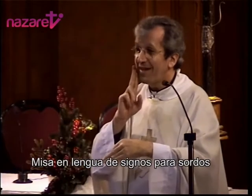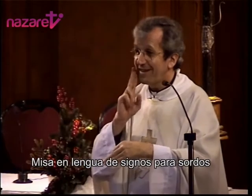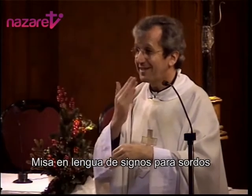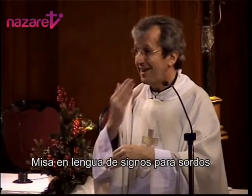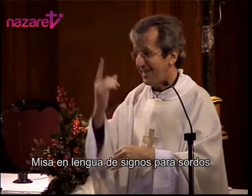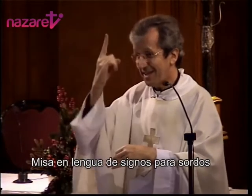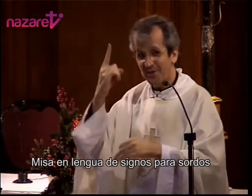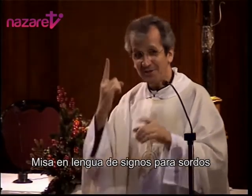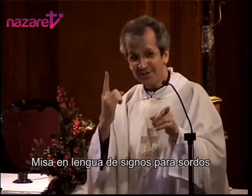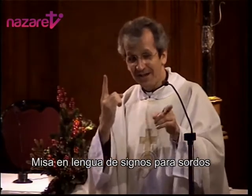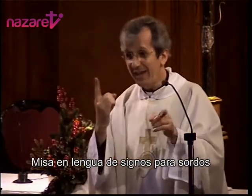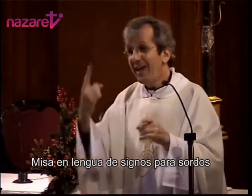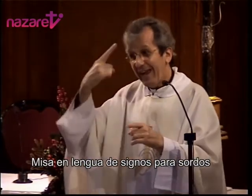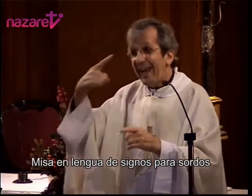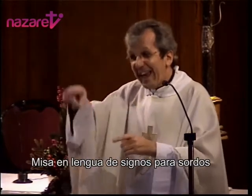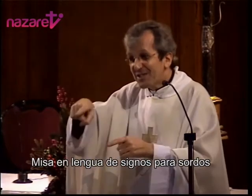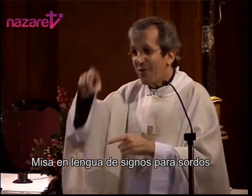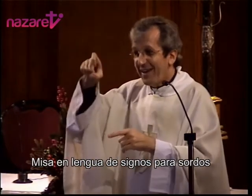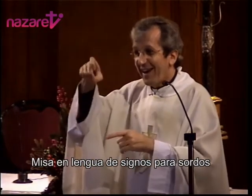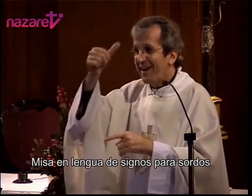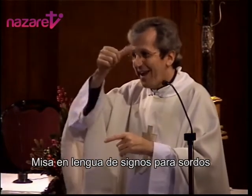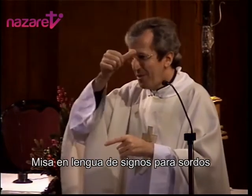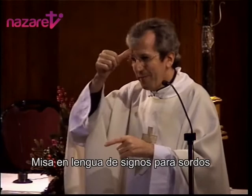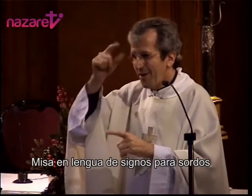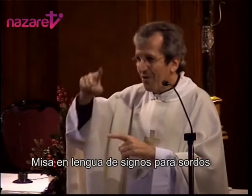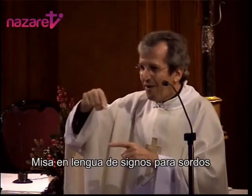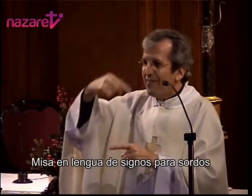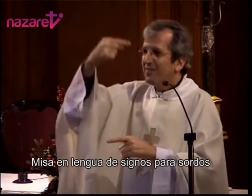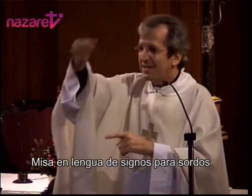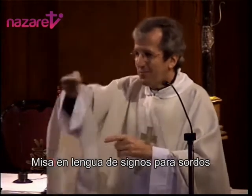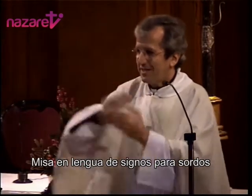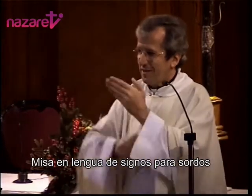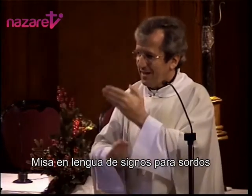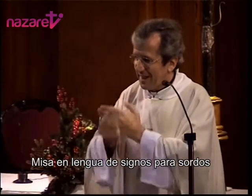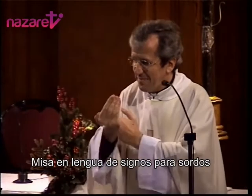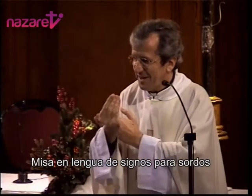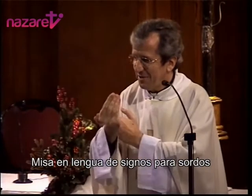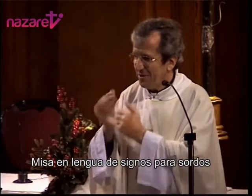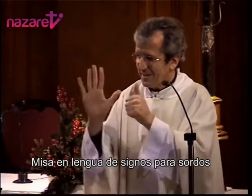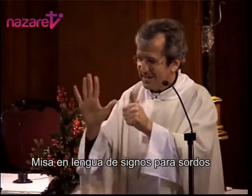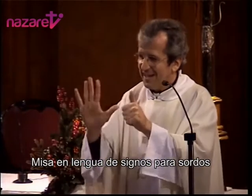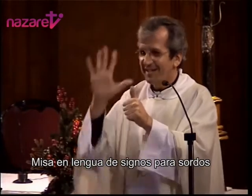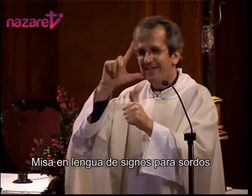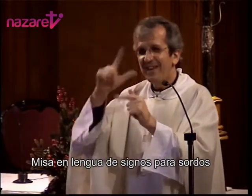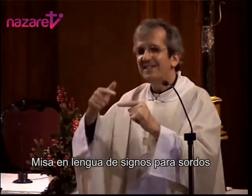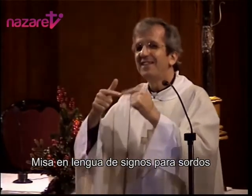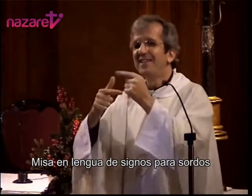padres, gracias a Dios, escogieran el domingo después de mi nacimiento, 6 días